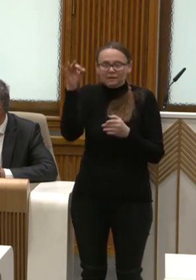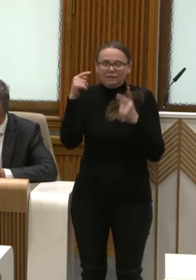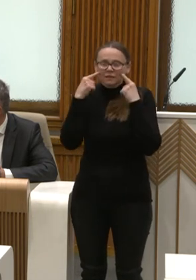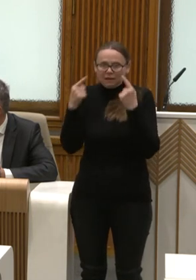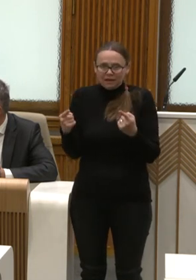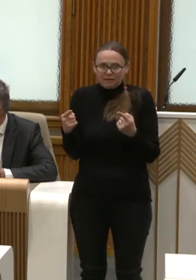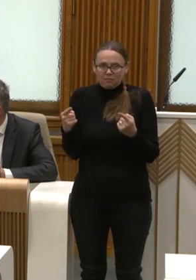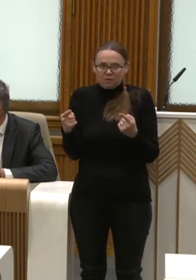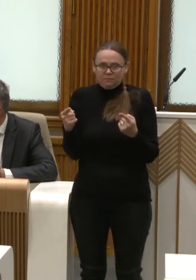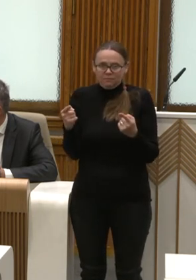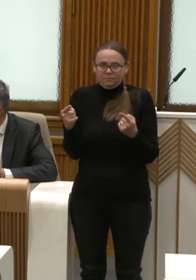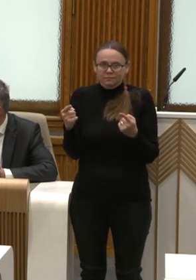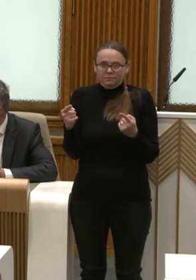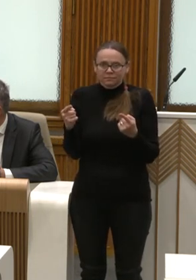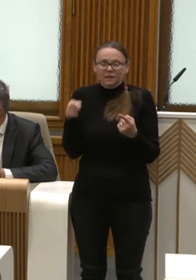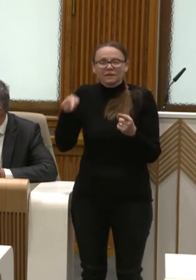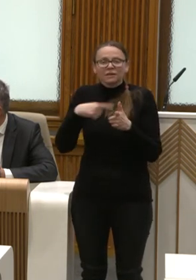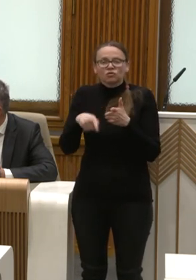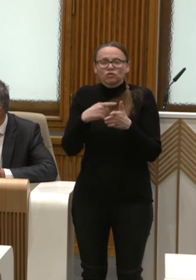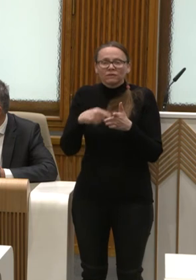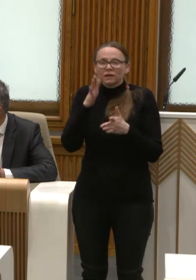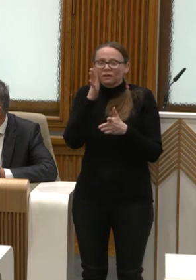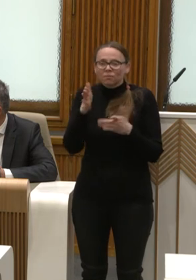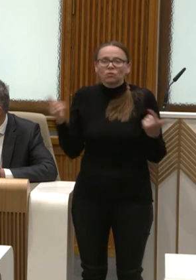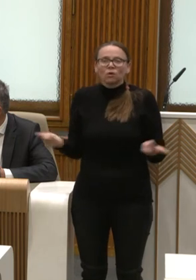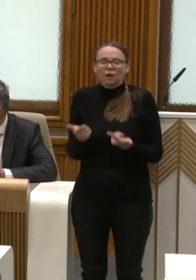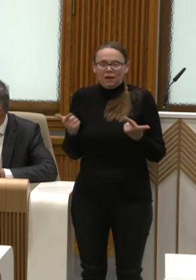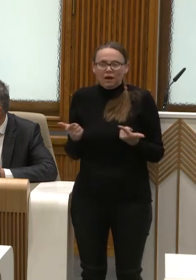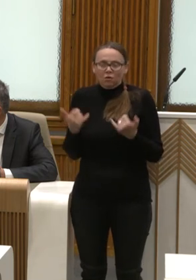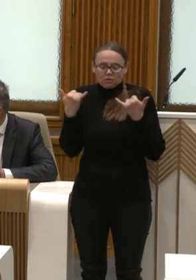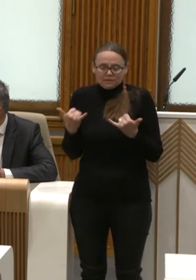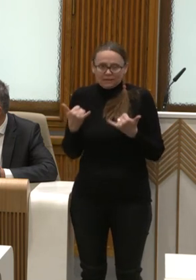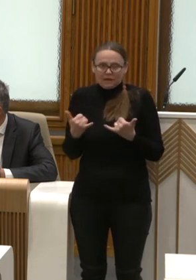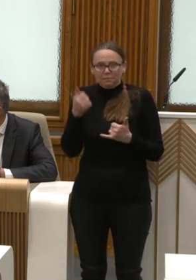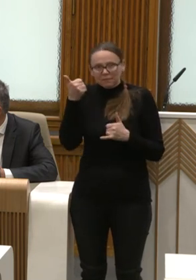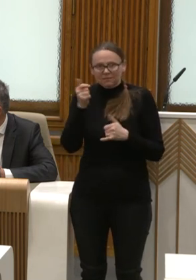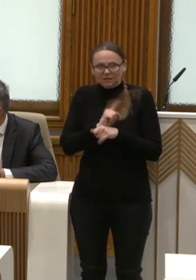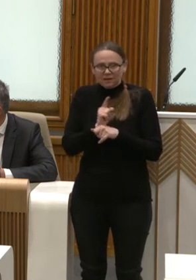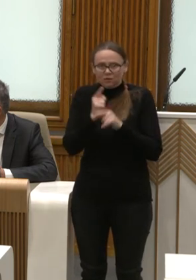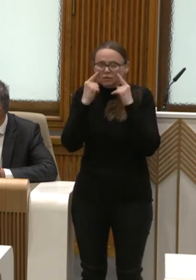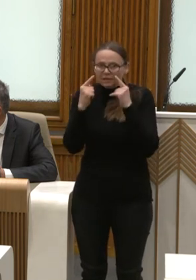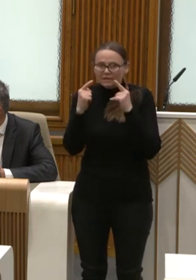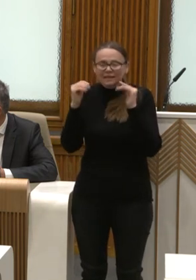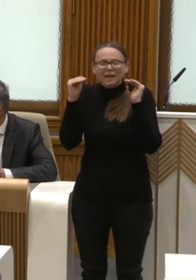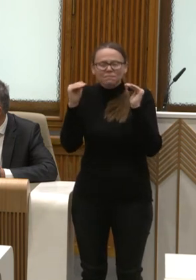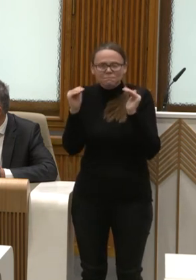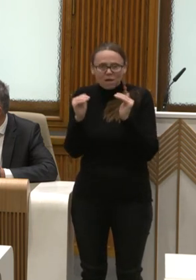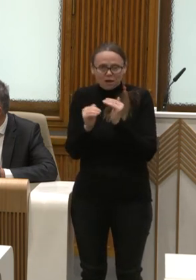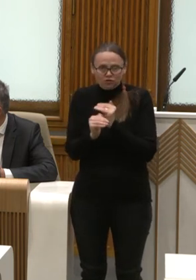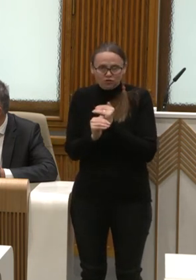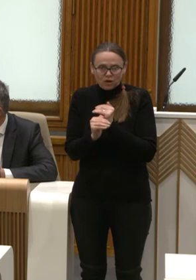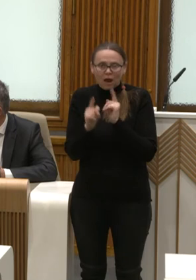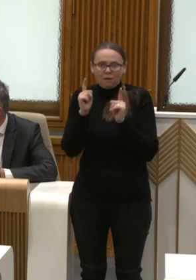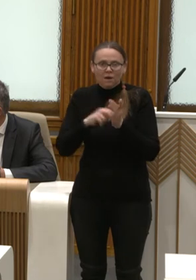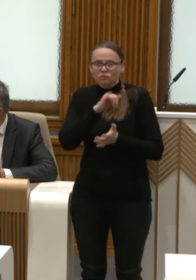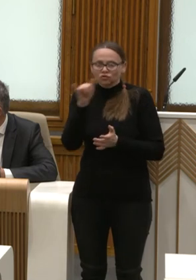gledamo. Te številke bodo lahko zdaj prvi hip izgledale manjše, ampak